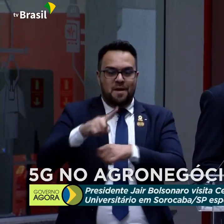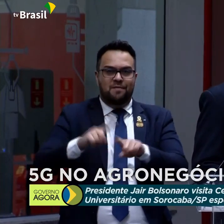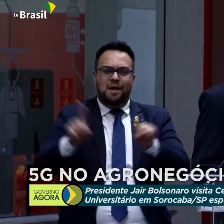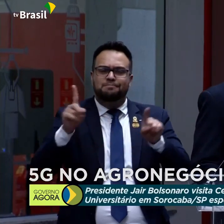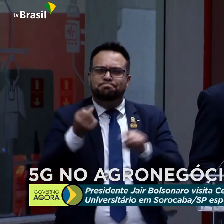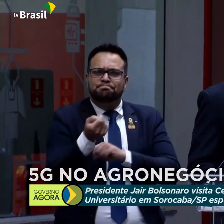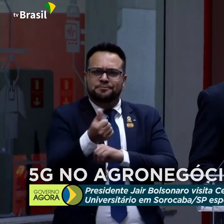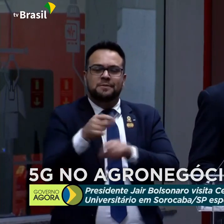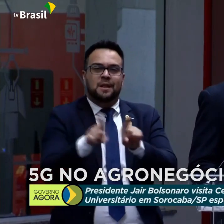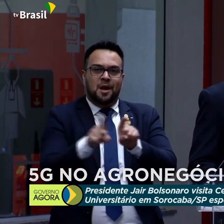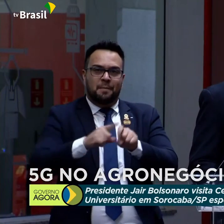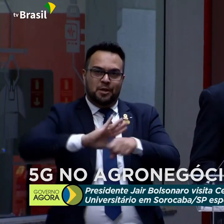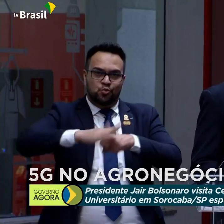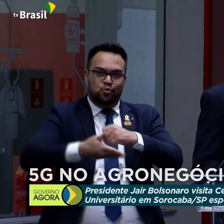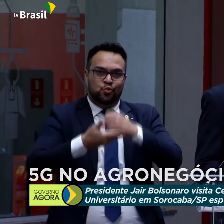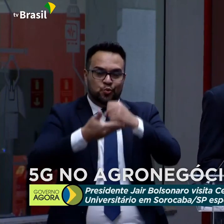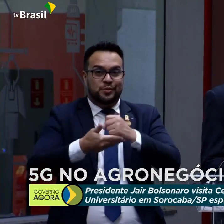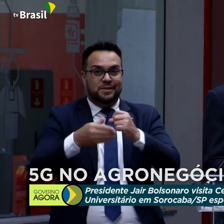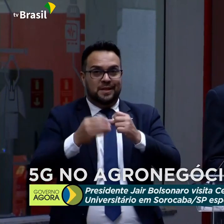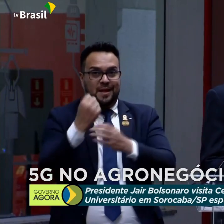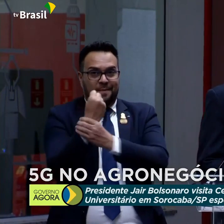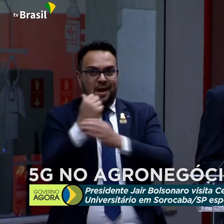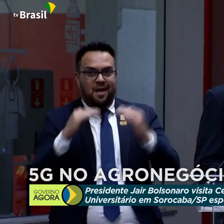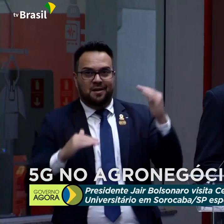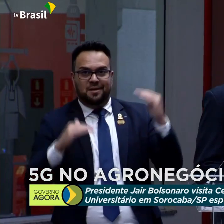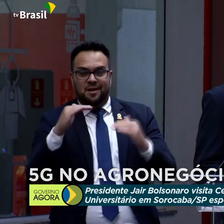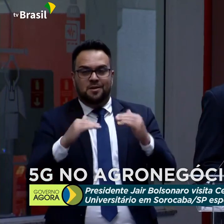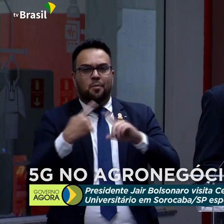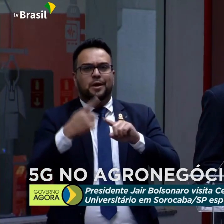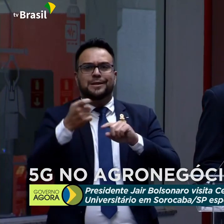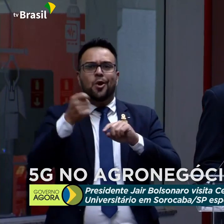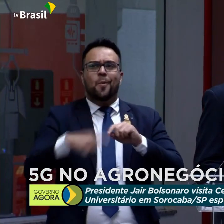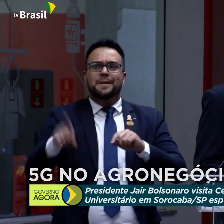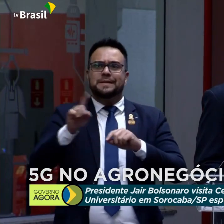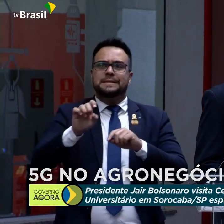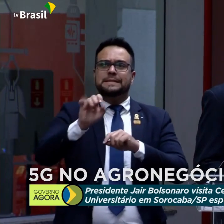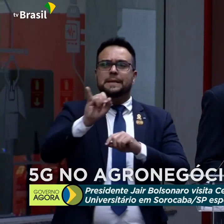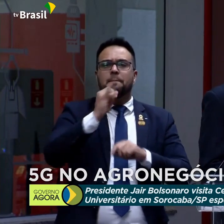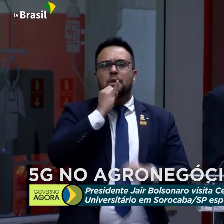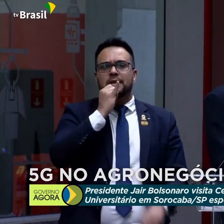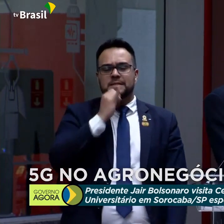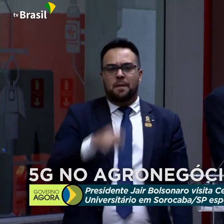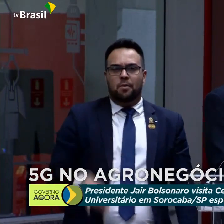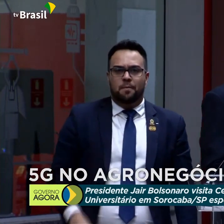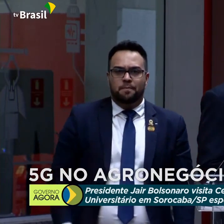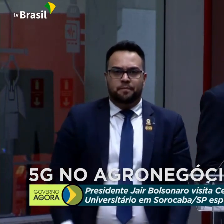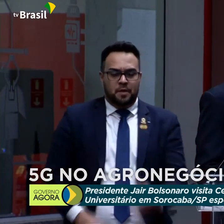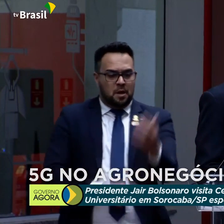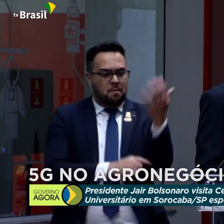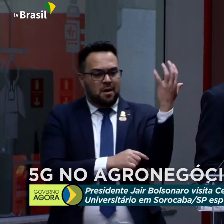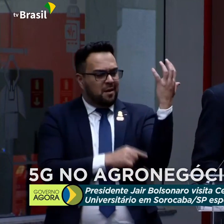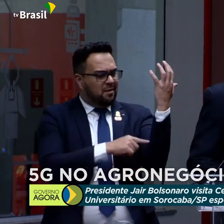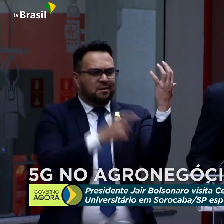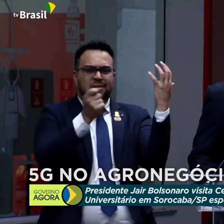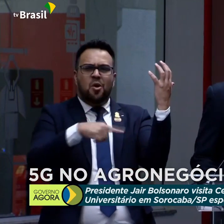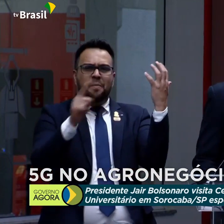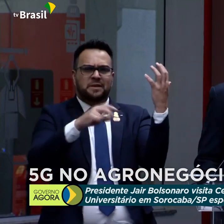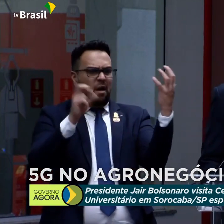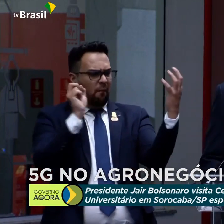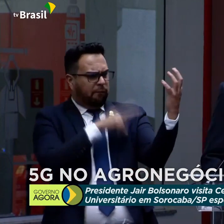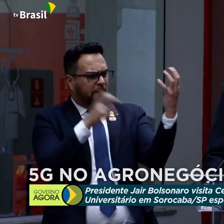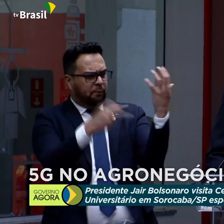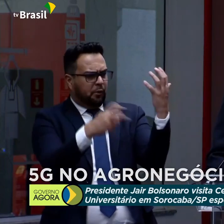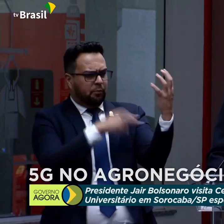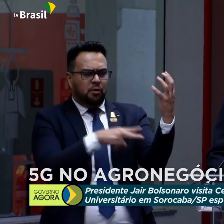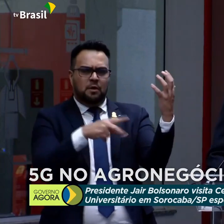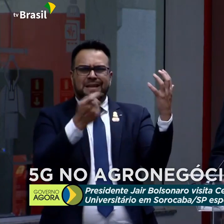eficiência e sustentabilidade, porque você não vai precisar colocar, por exemplo, fertilizante onde não precisa, onde não é